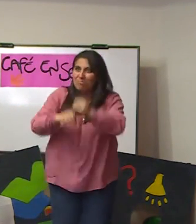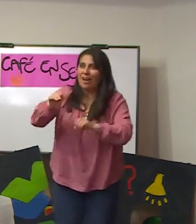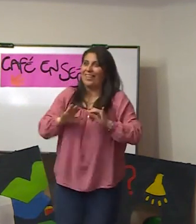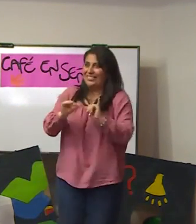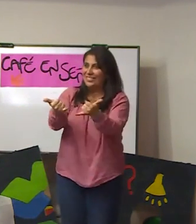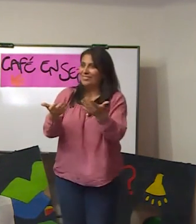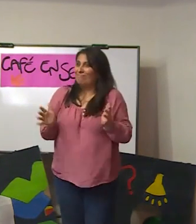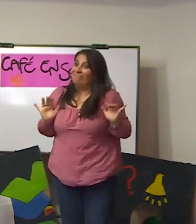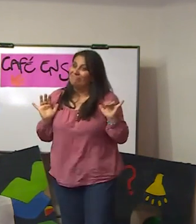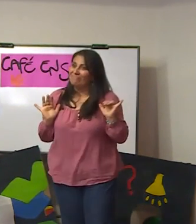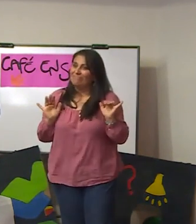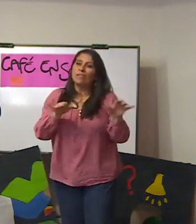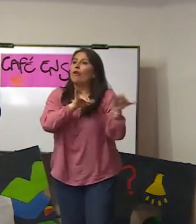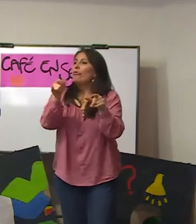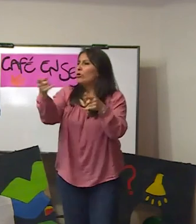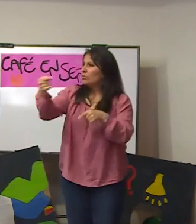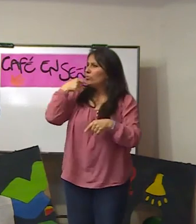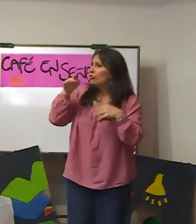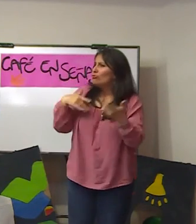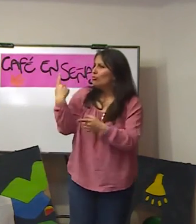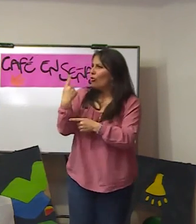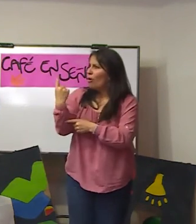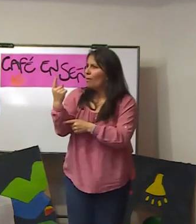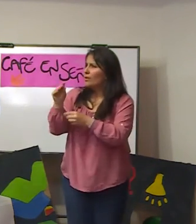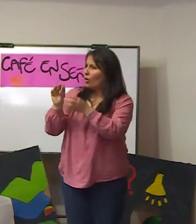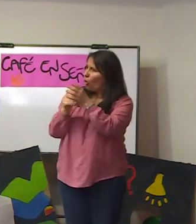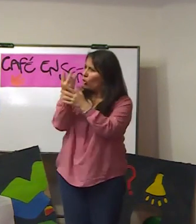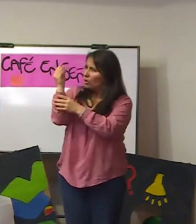decía el compañero David, ¿David?